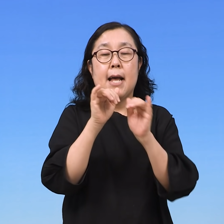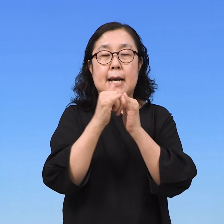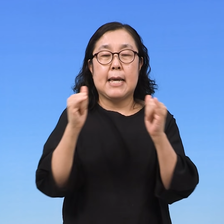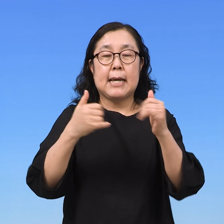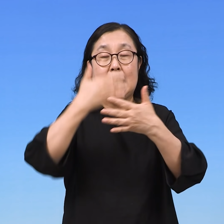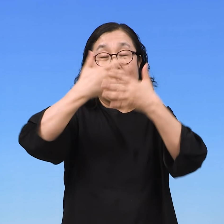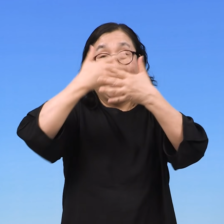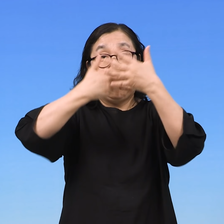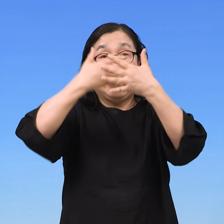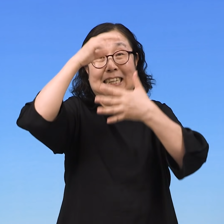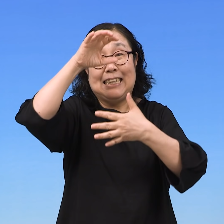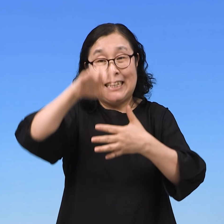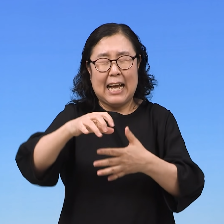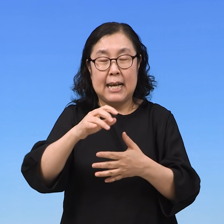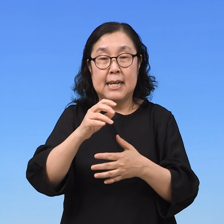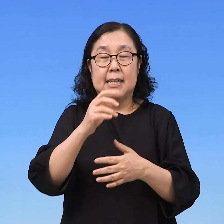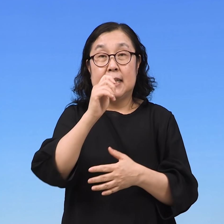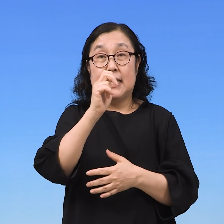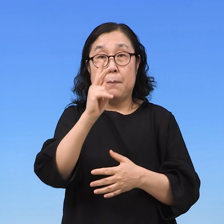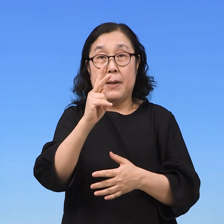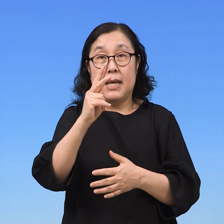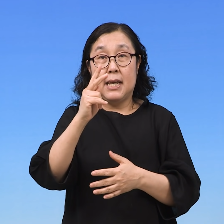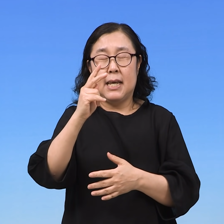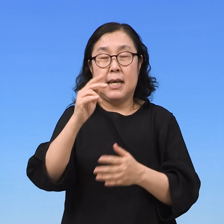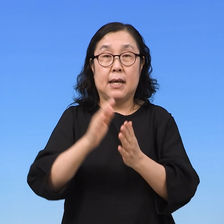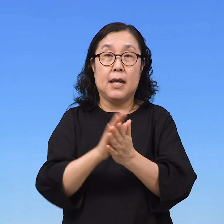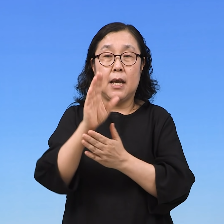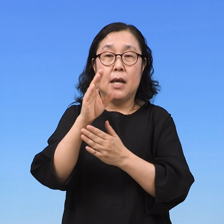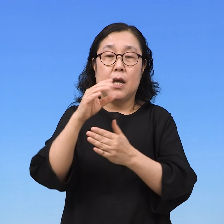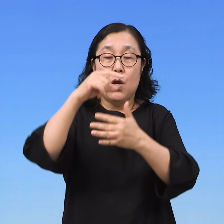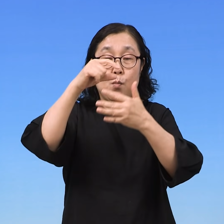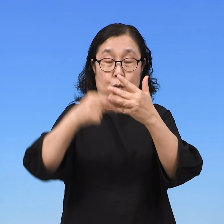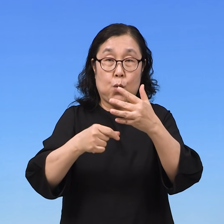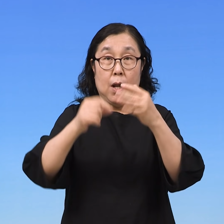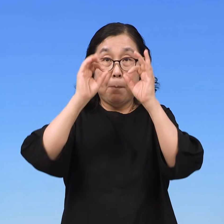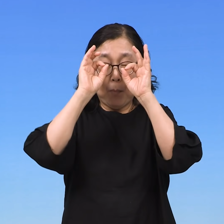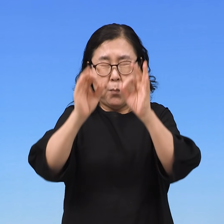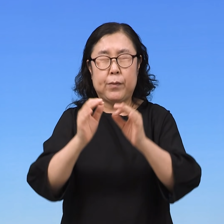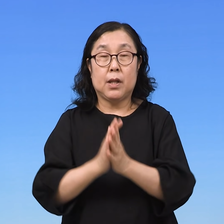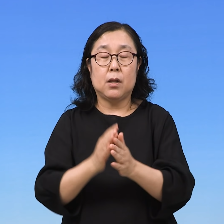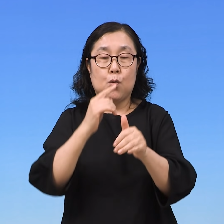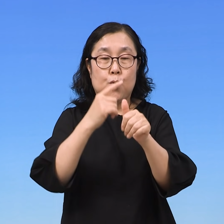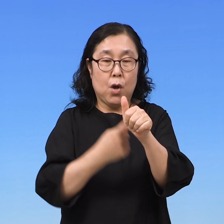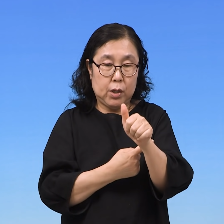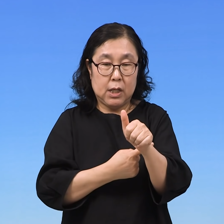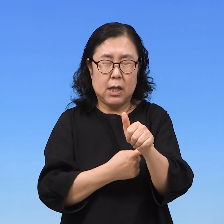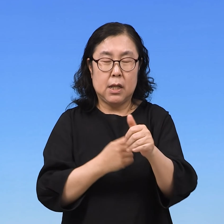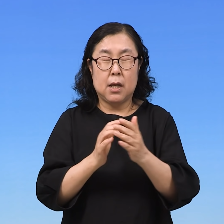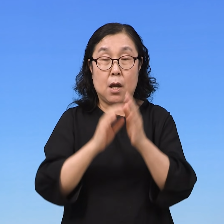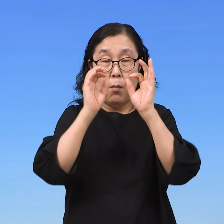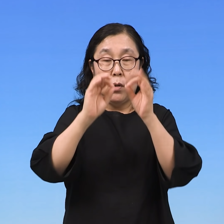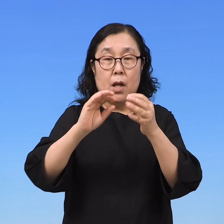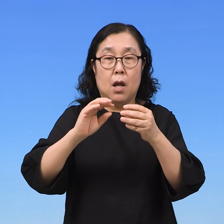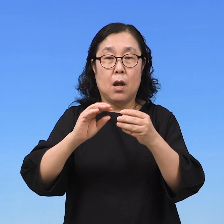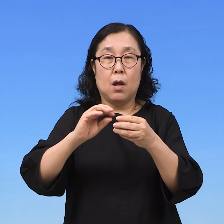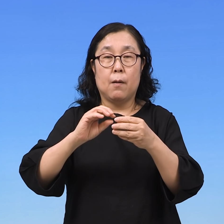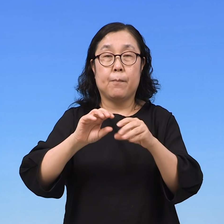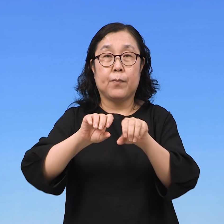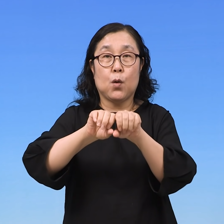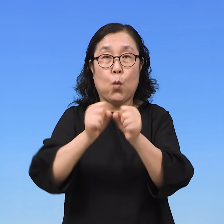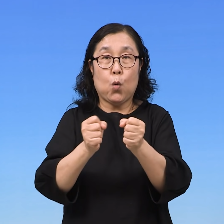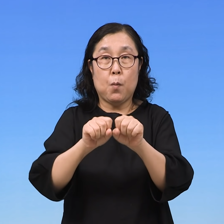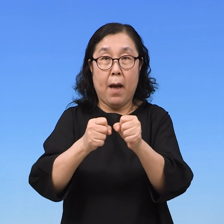이제 1편을 가끔씩 보는데요, 잘 보지도 않아요. 근데 우연히 월요일 날 그 인간극장을 봤더니